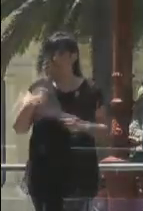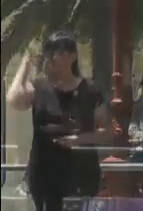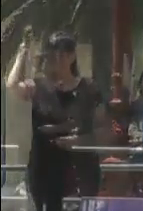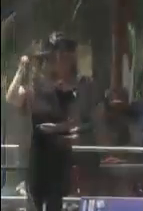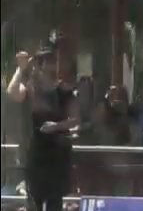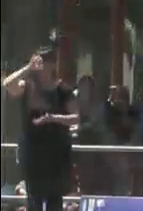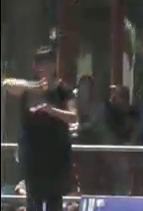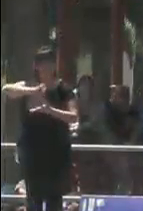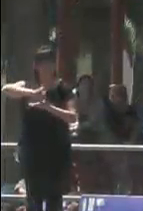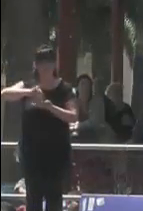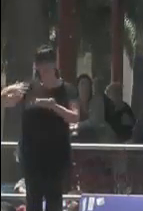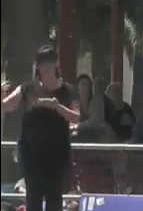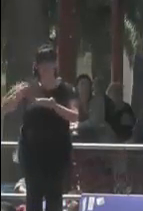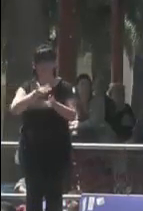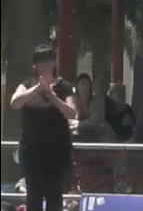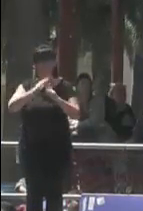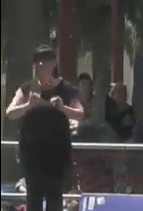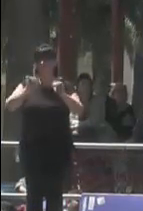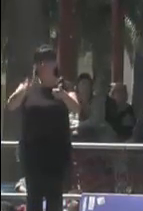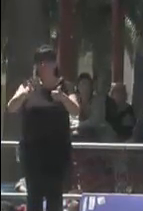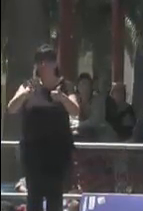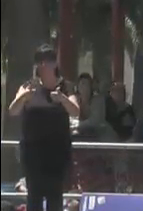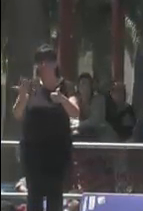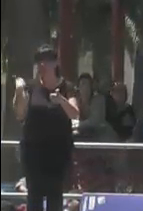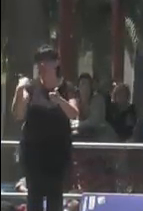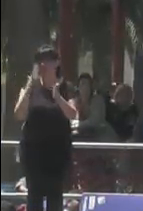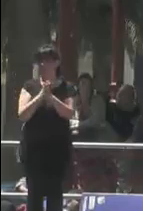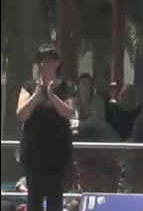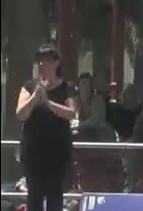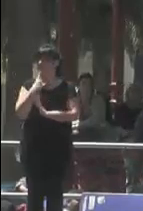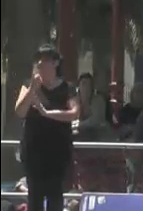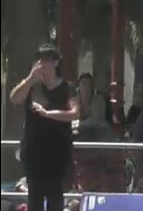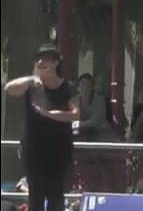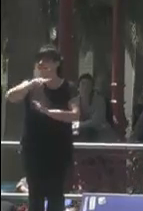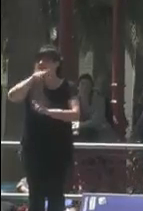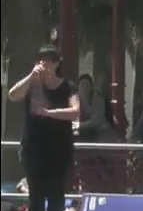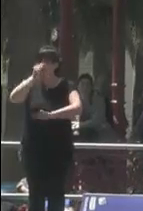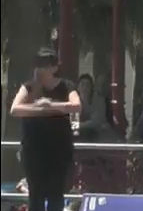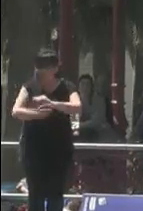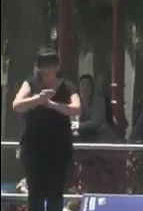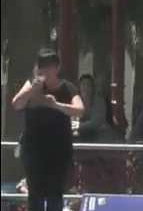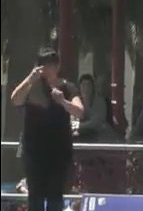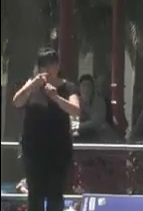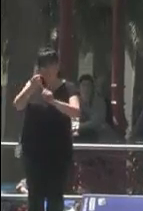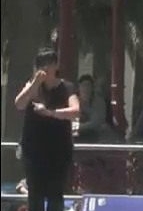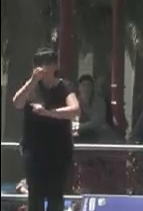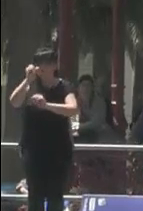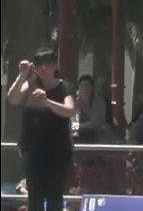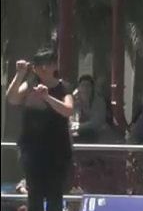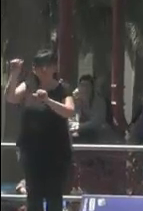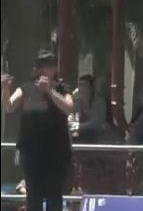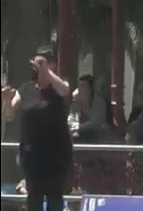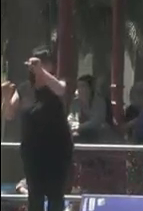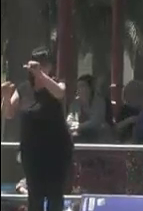que como dicía o noso compañeiro irmão Xavi Domènech, non nacimos para sorpasar o PSOE, non nacimos para estar por riba do